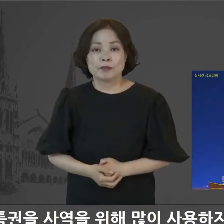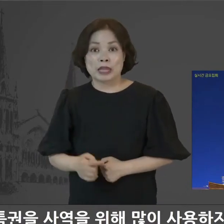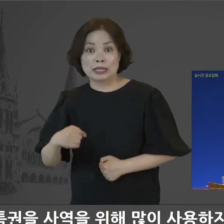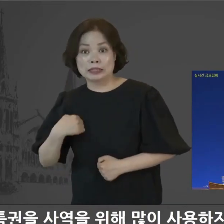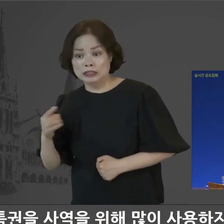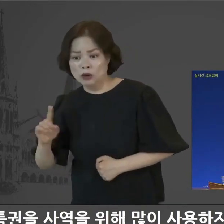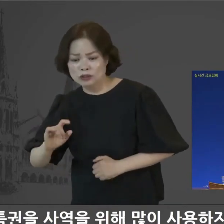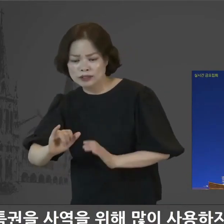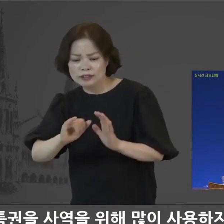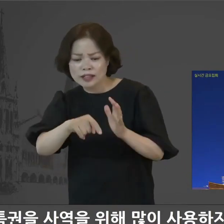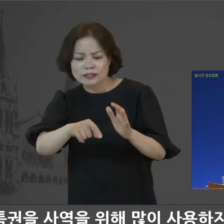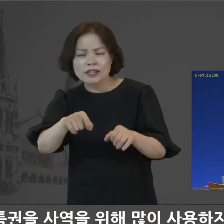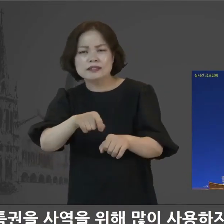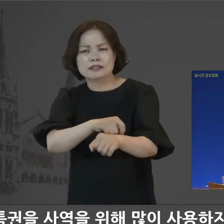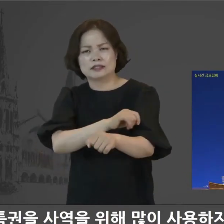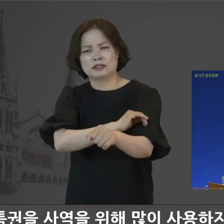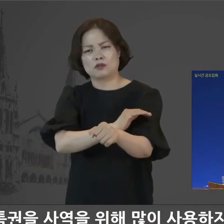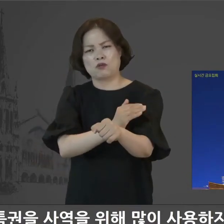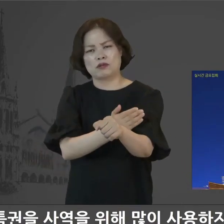자신의 어떤 세상적인 특권이